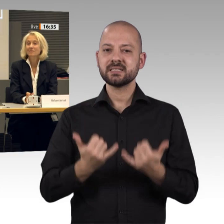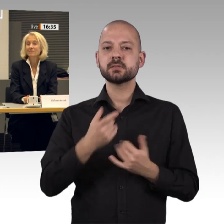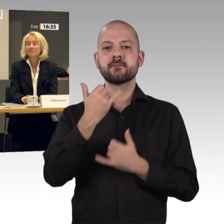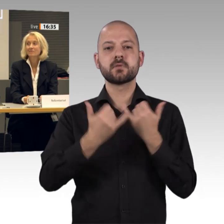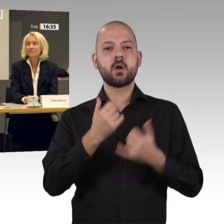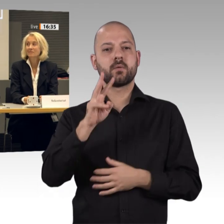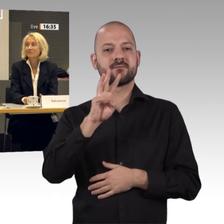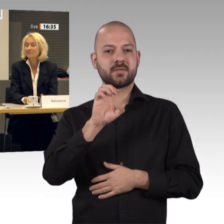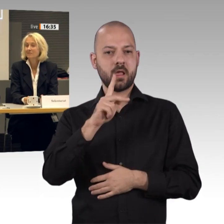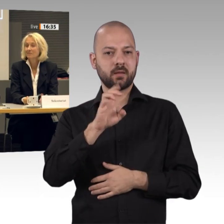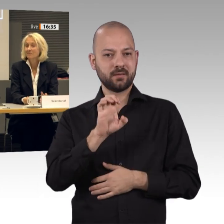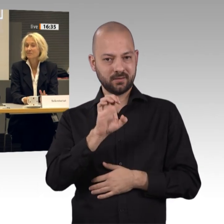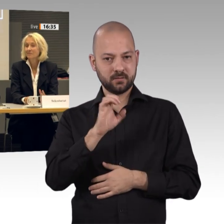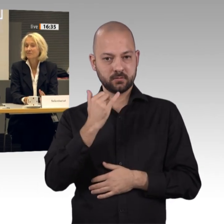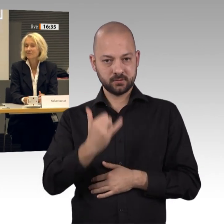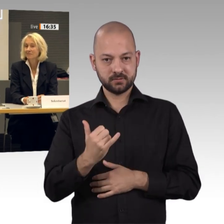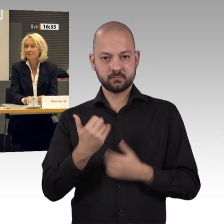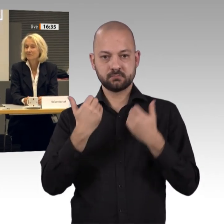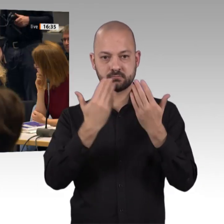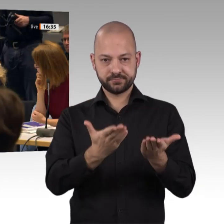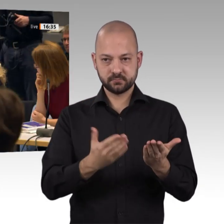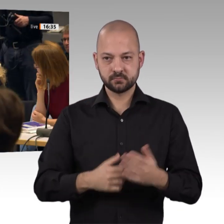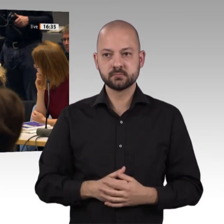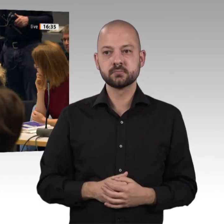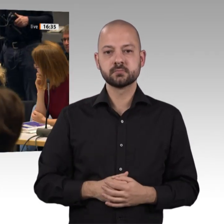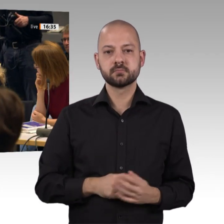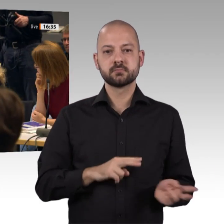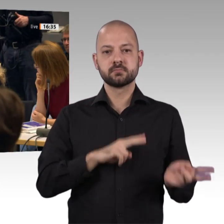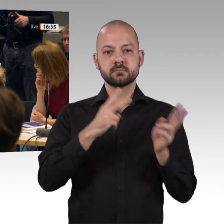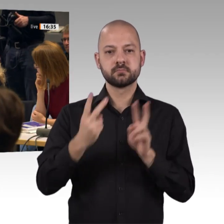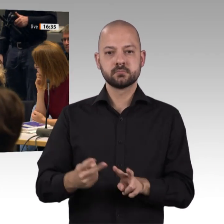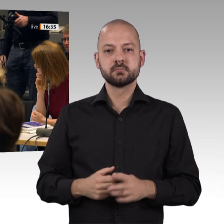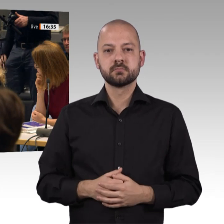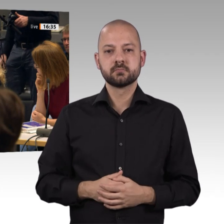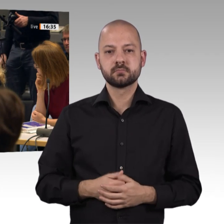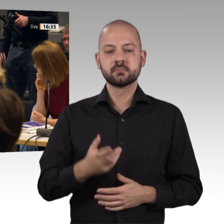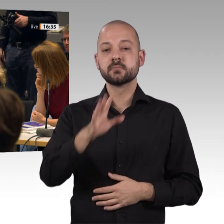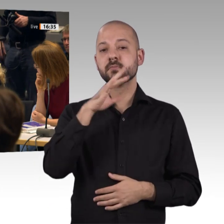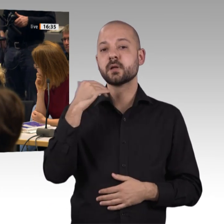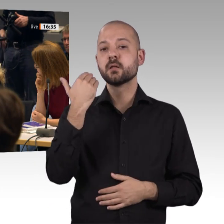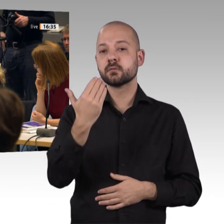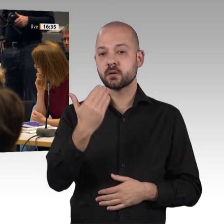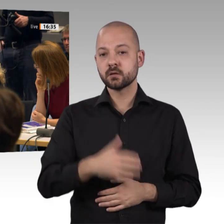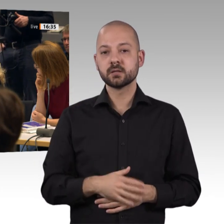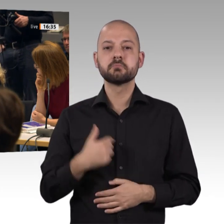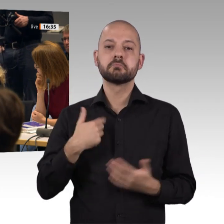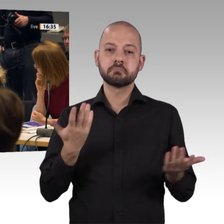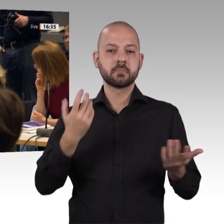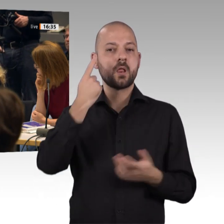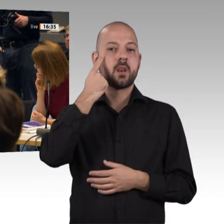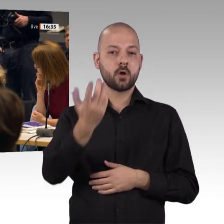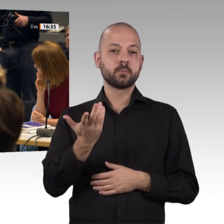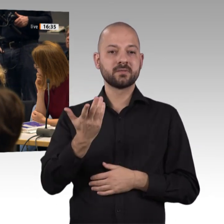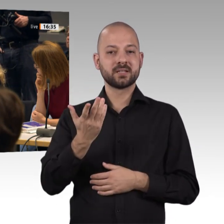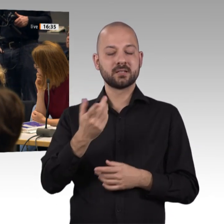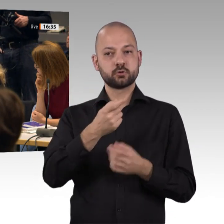entlasten kann. In Anbetracht dessen, was jetzt hier im Gesetz vorliegt, ist es natürlich eine Idee, dass man auch die Eltern